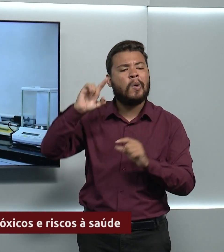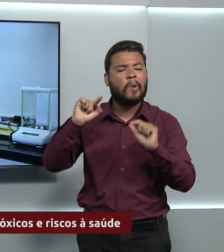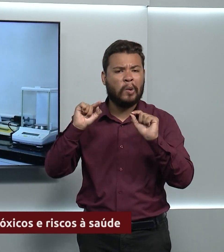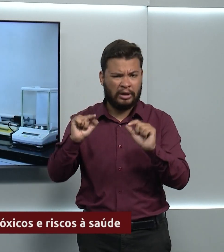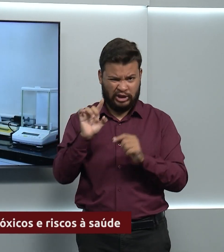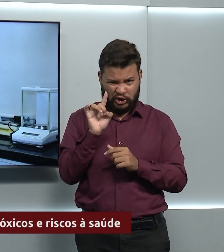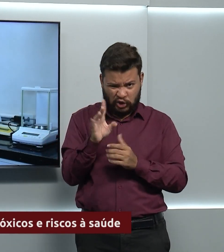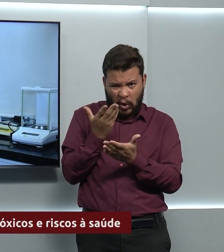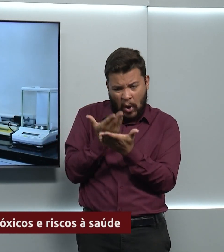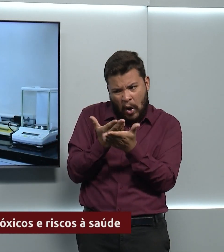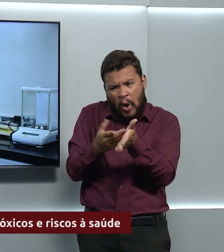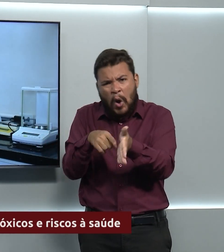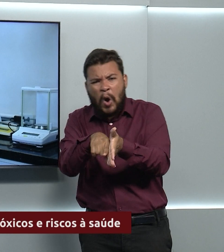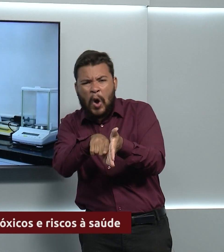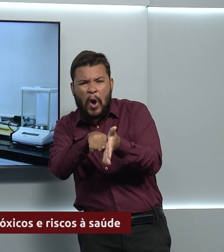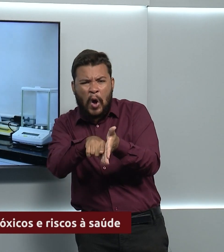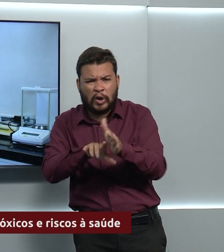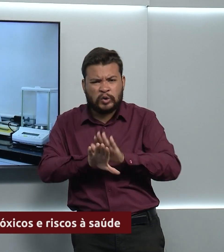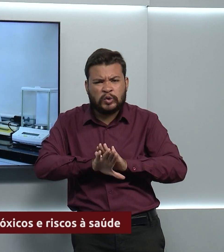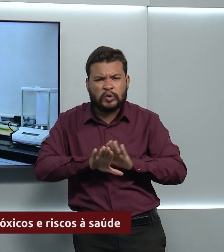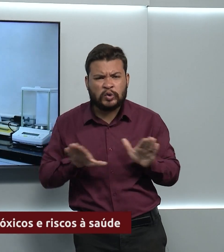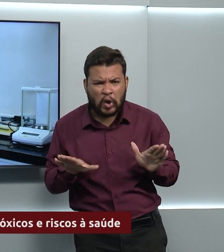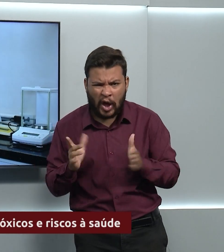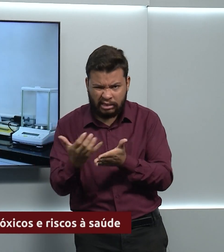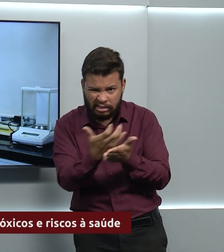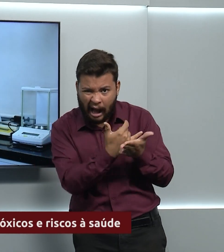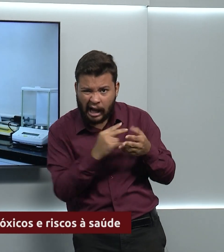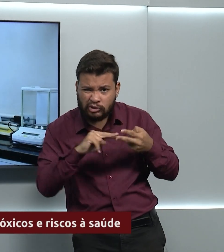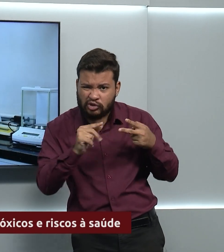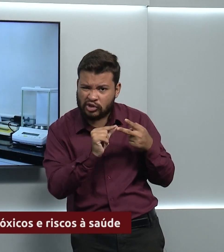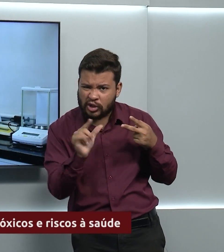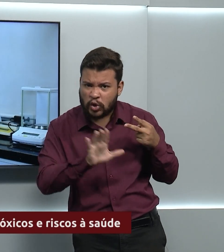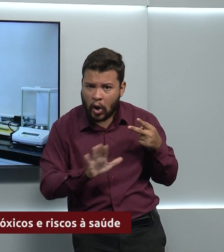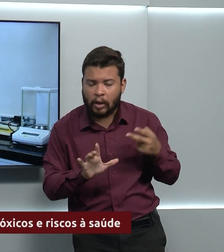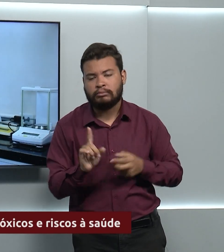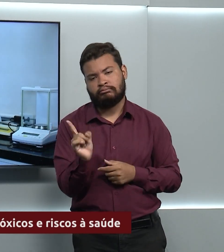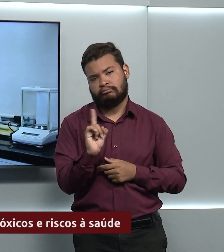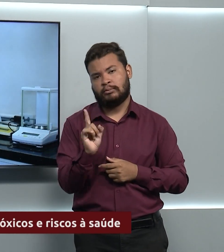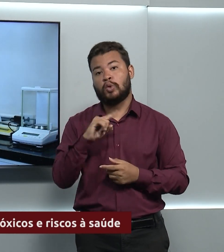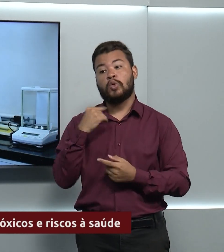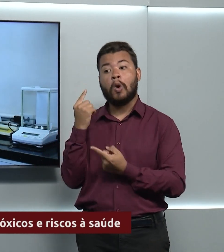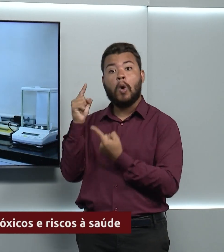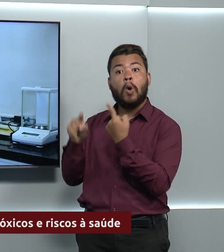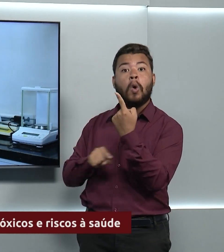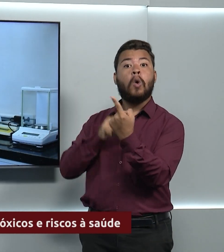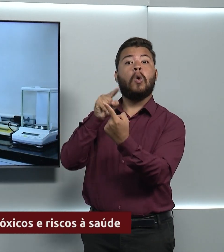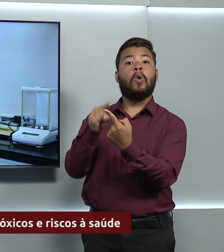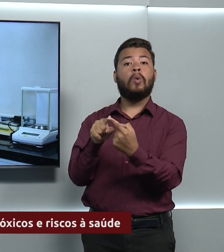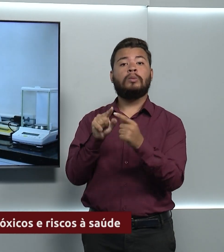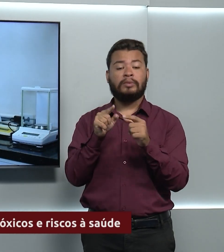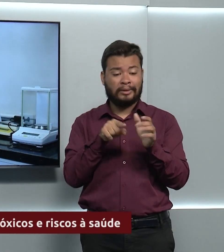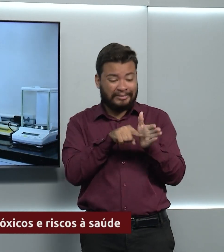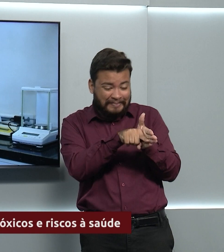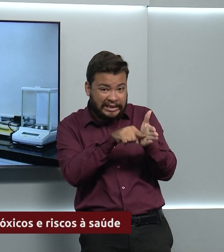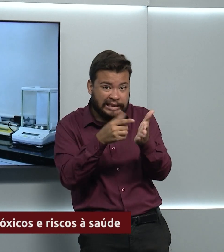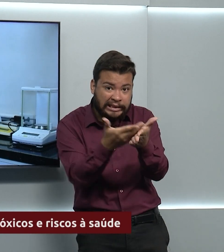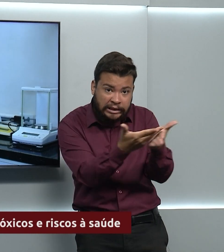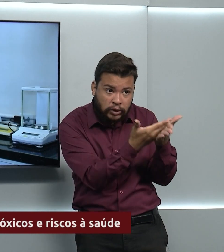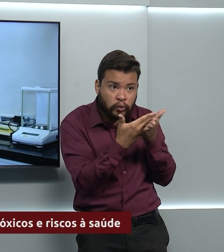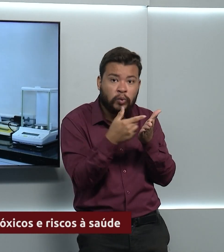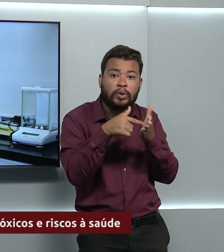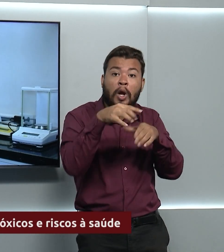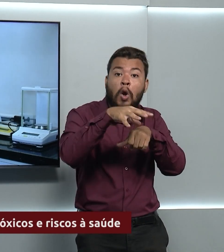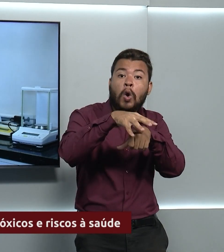só a pesquisa, trabalhar só com os dados, só com a parte genética. O nosso objetivo é levar a informação que a gente produz aqui dentro, a ciência que